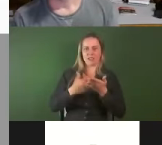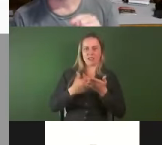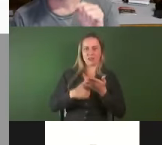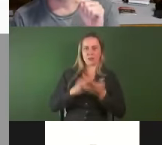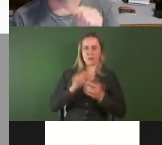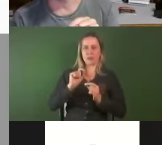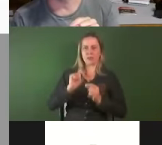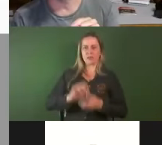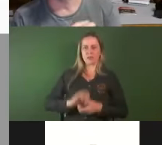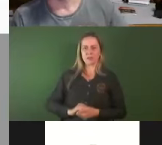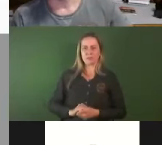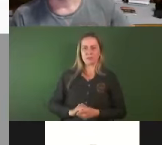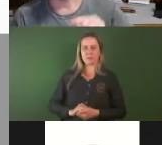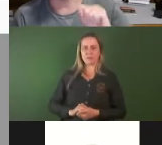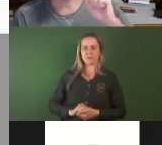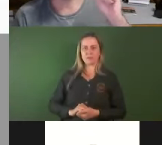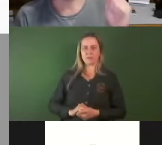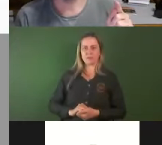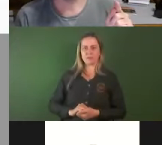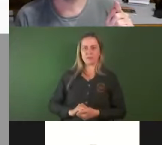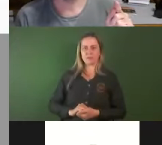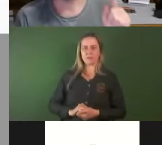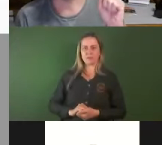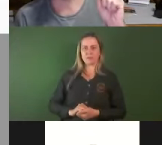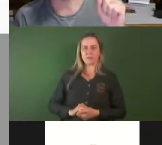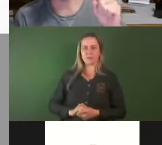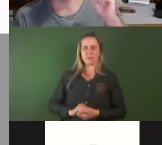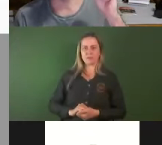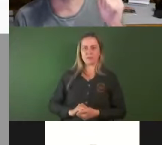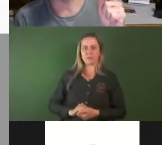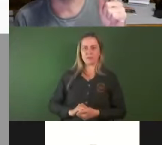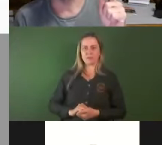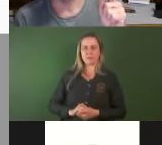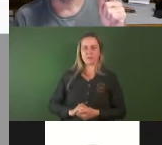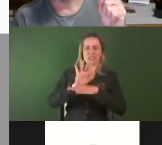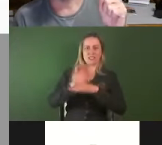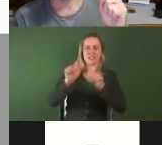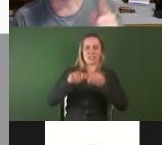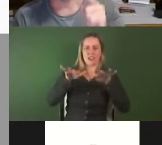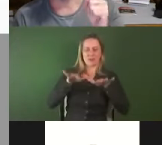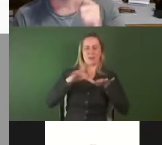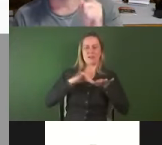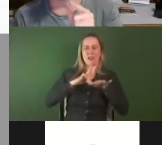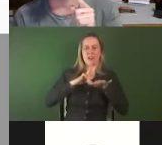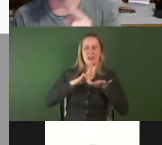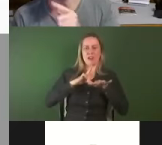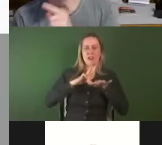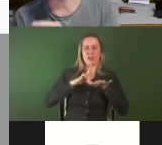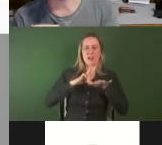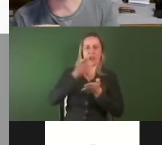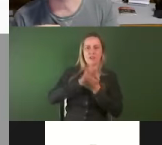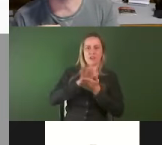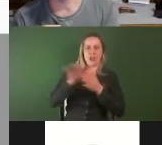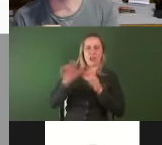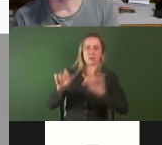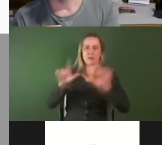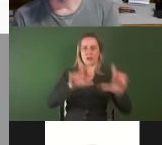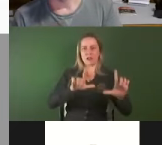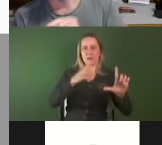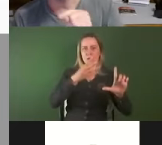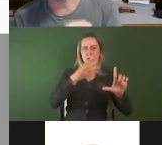com um filme de cinema, que é ISO 22, revelado e puxado para a ASA